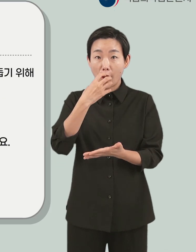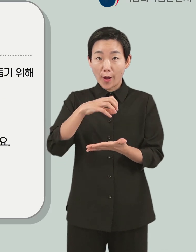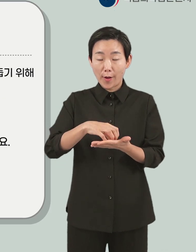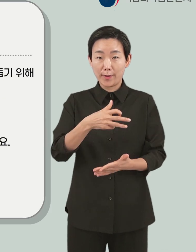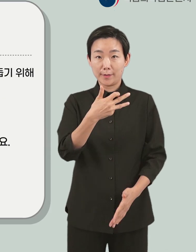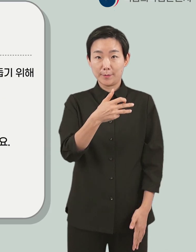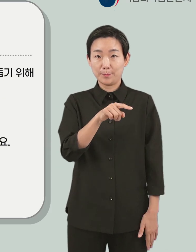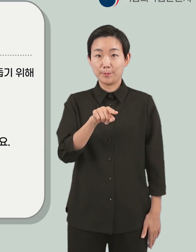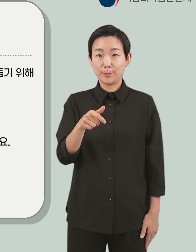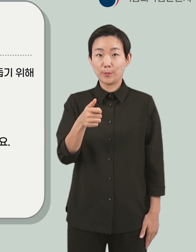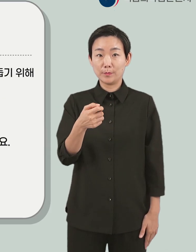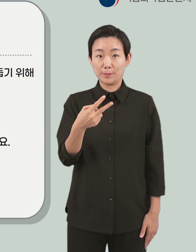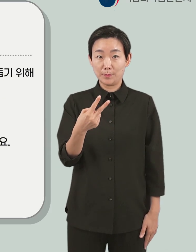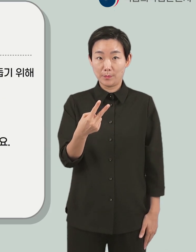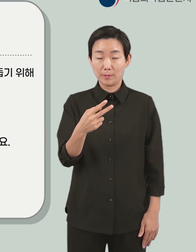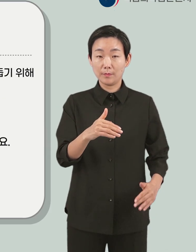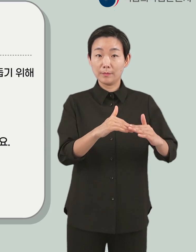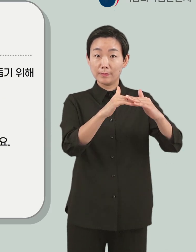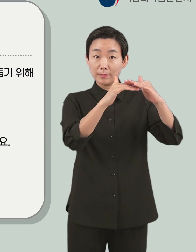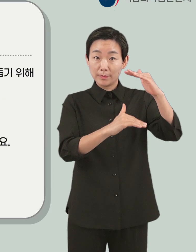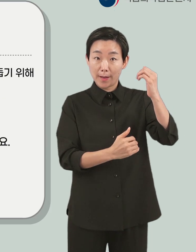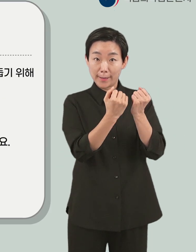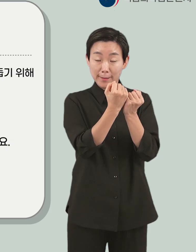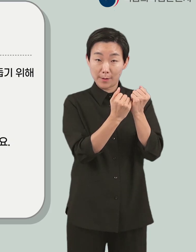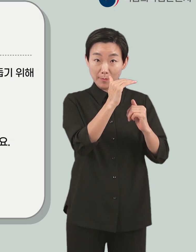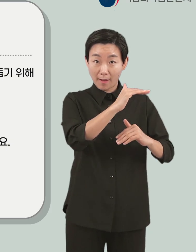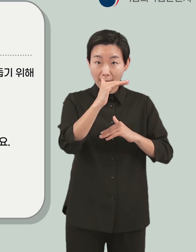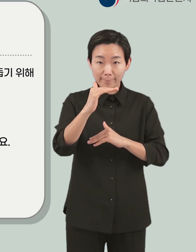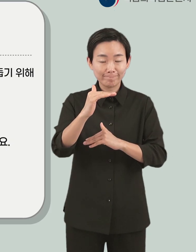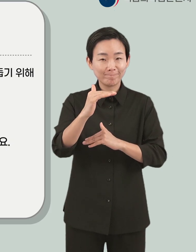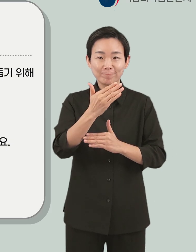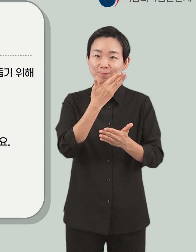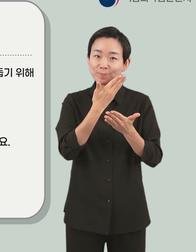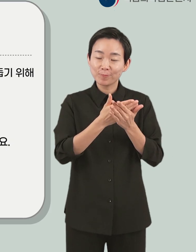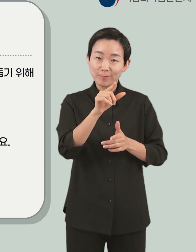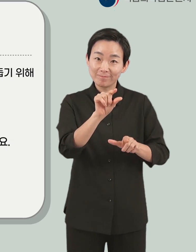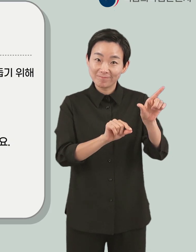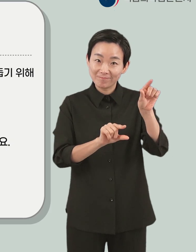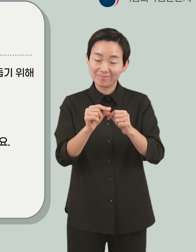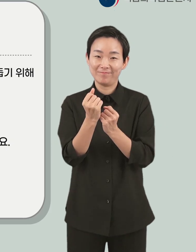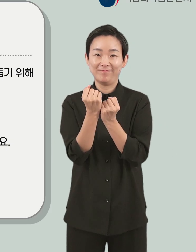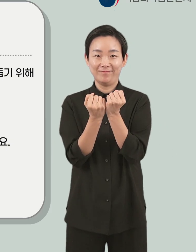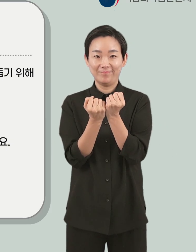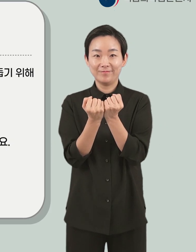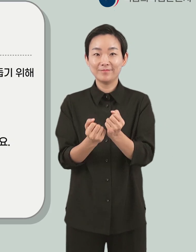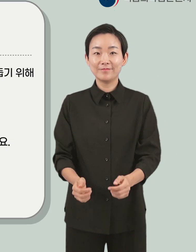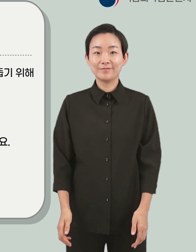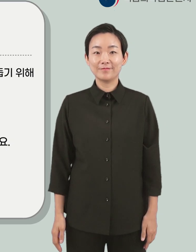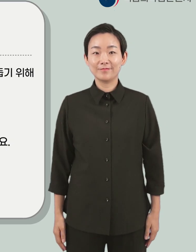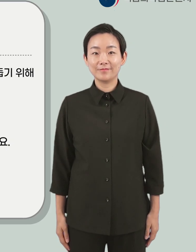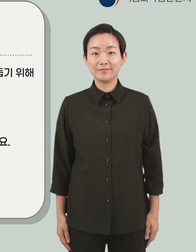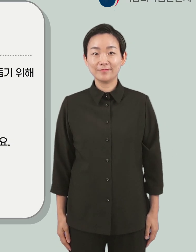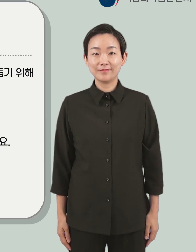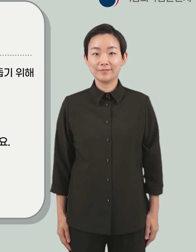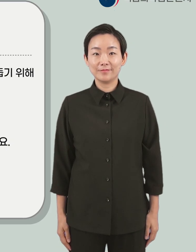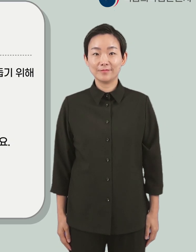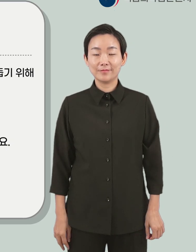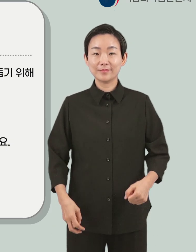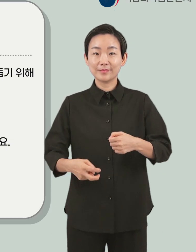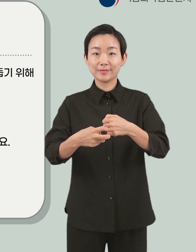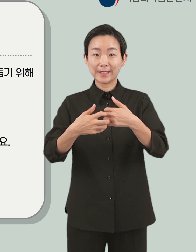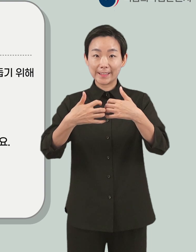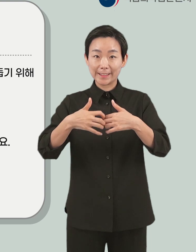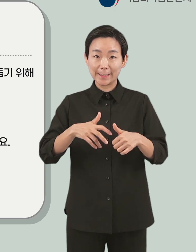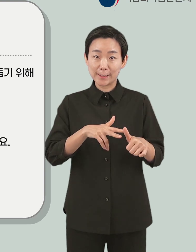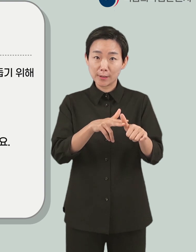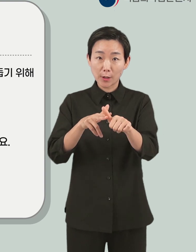체외 수어 18-525의 일부를 정리한 내용입니다. 의료기기에 관한 모든 내용을 담고 있지 않기 때문에